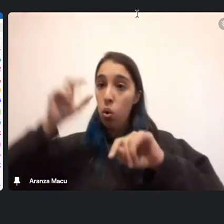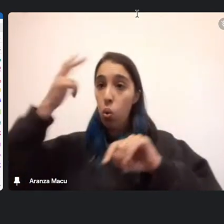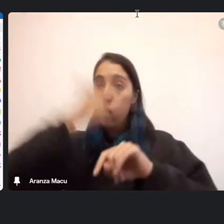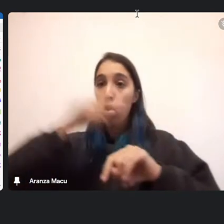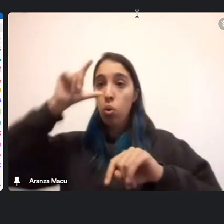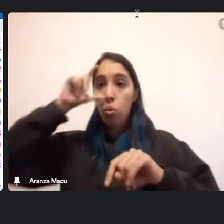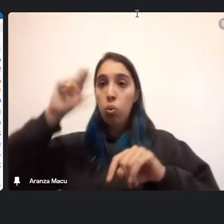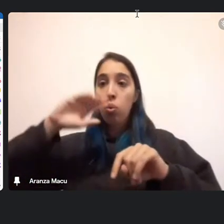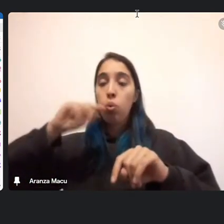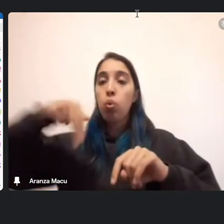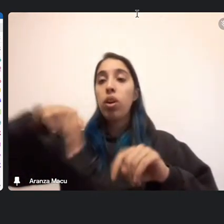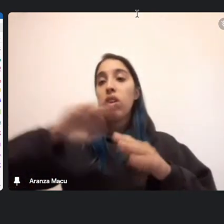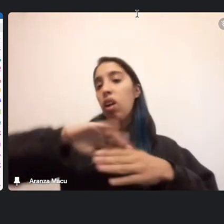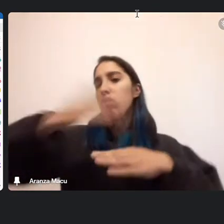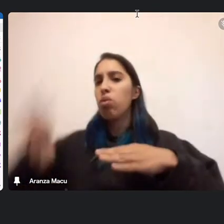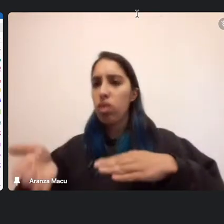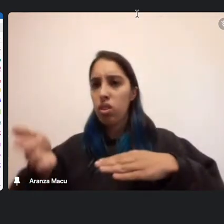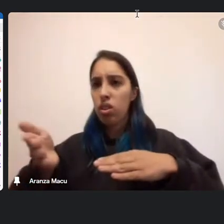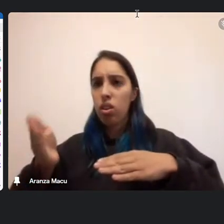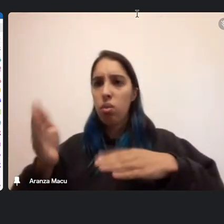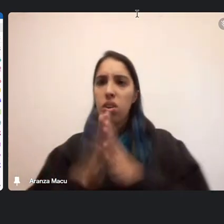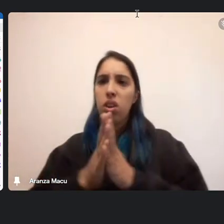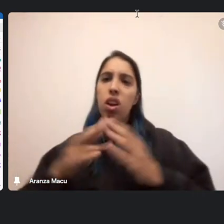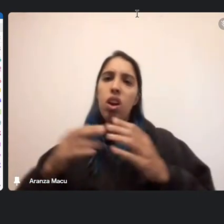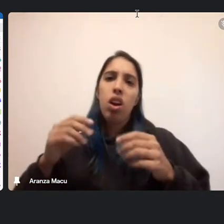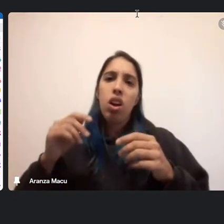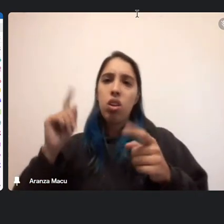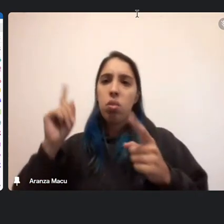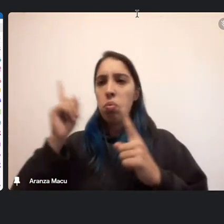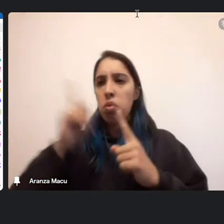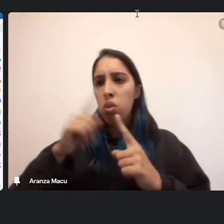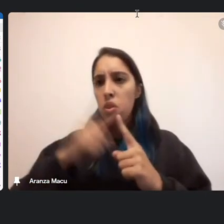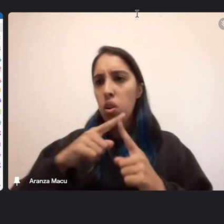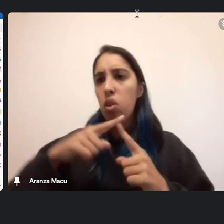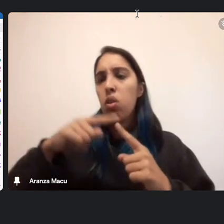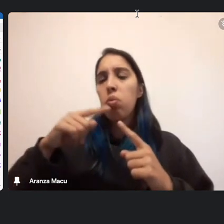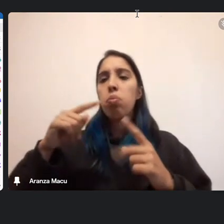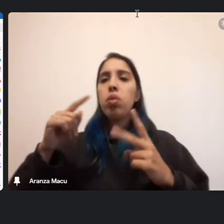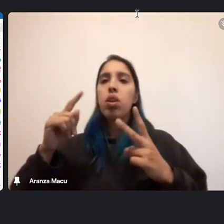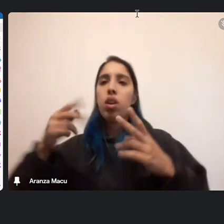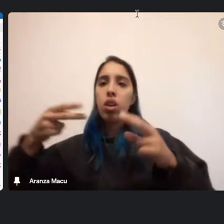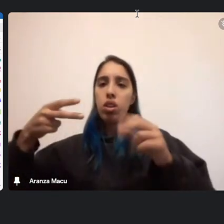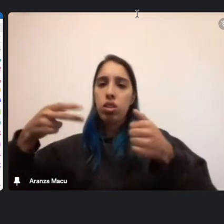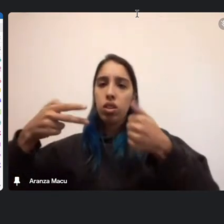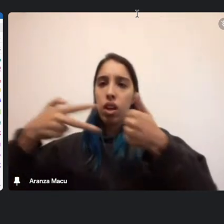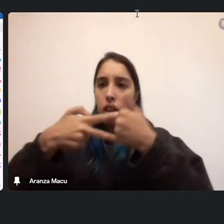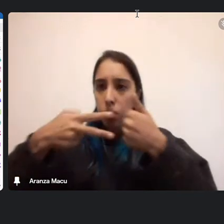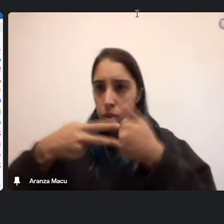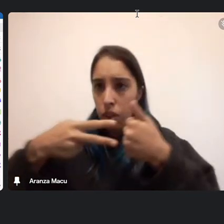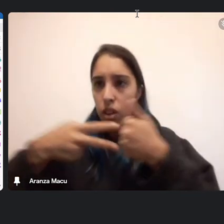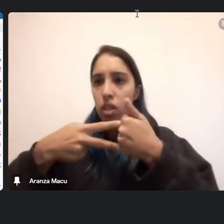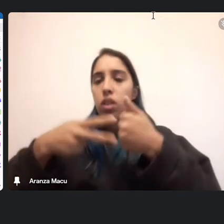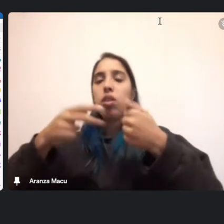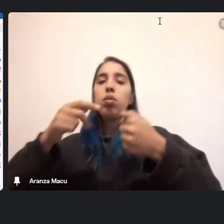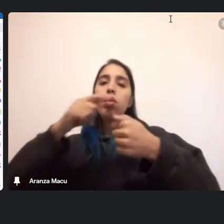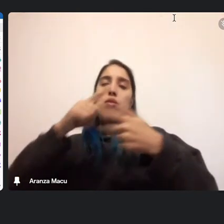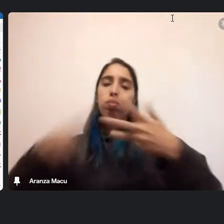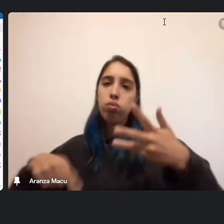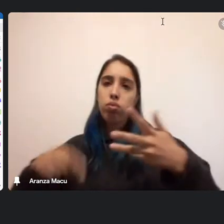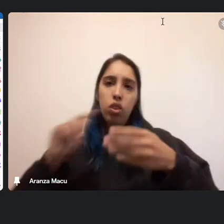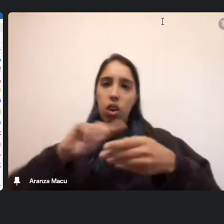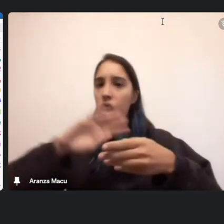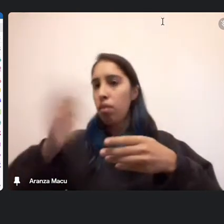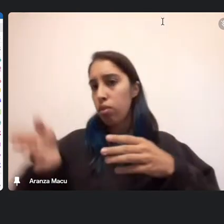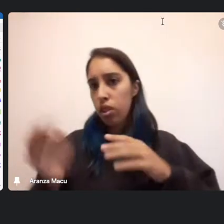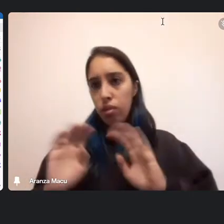relativos, adverbios, as, todas esas palabras o conectores, esos quedan afuera, ¿sí? Entonces Bien. después